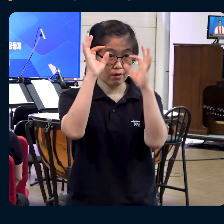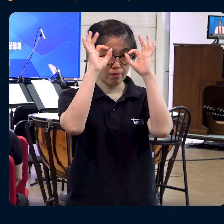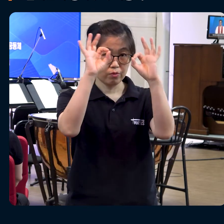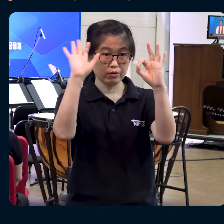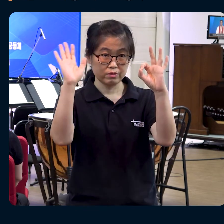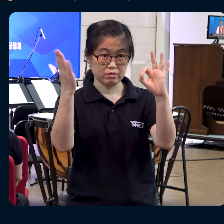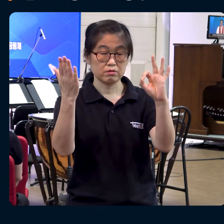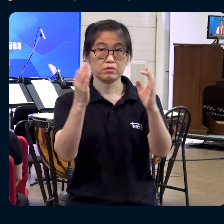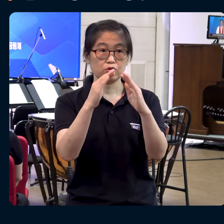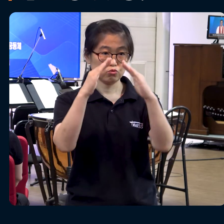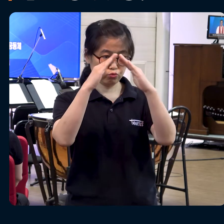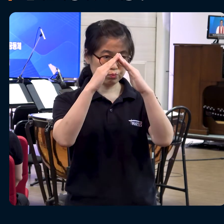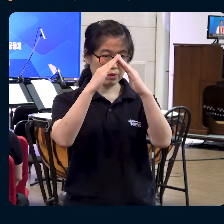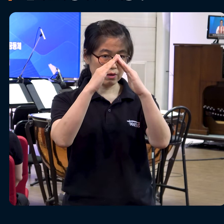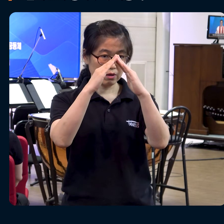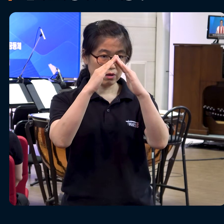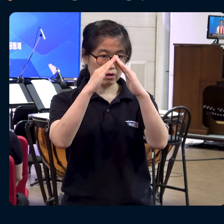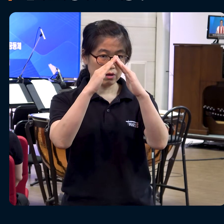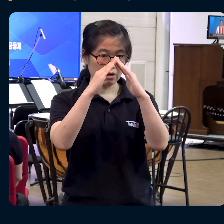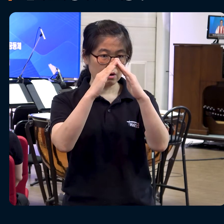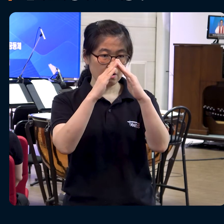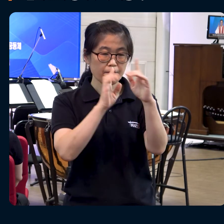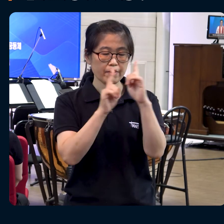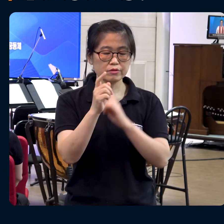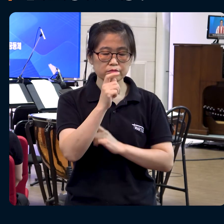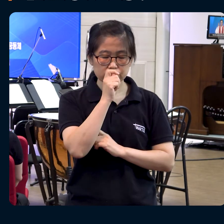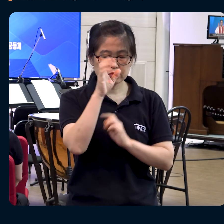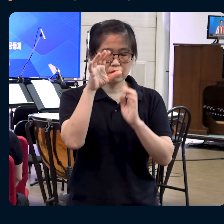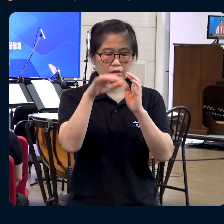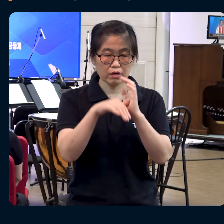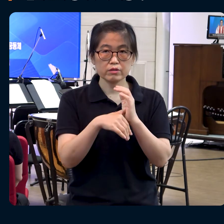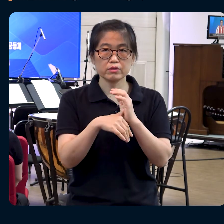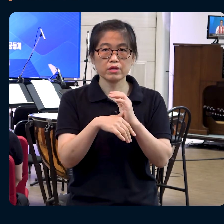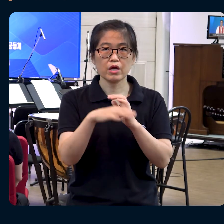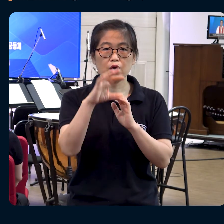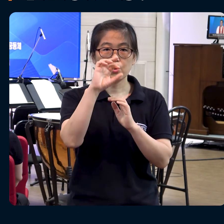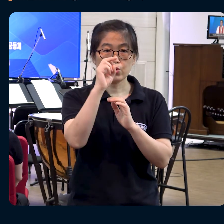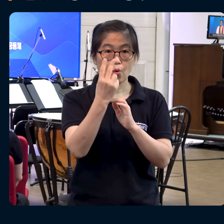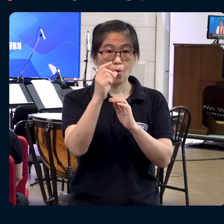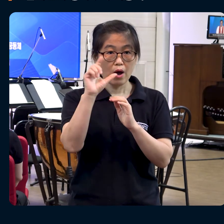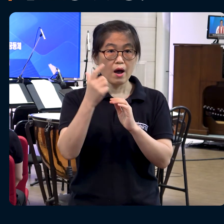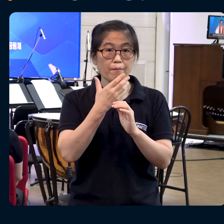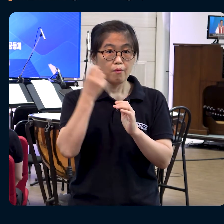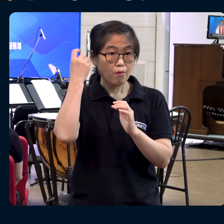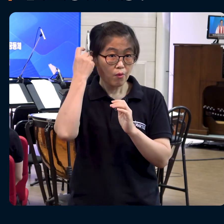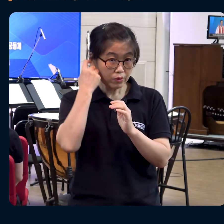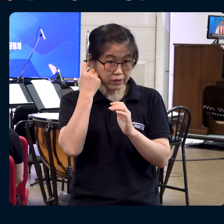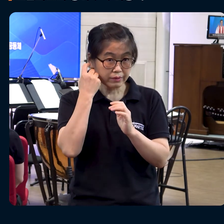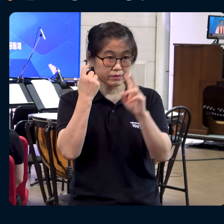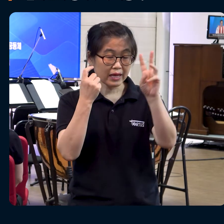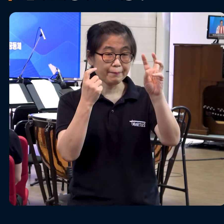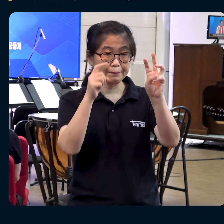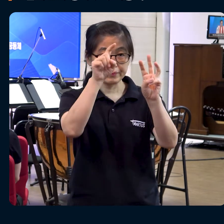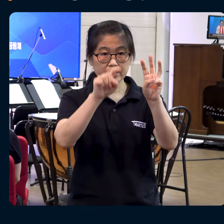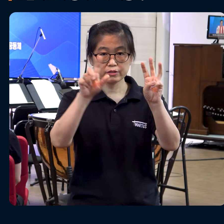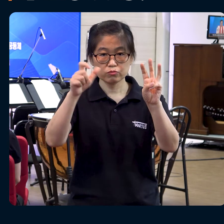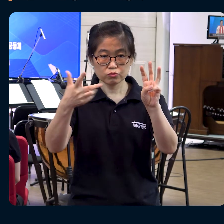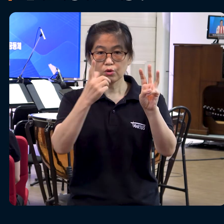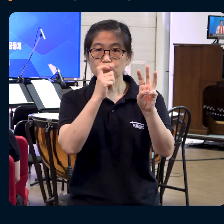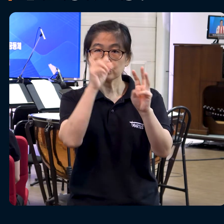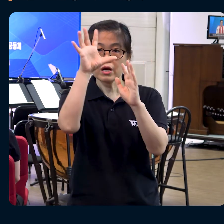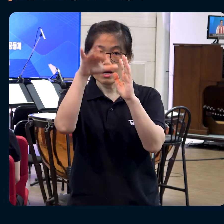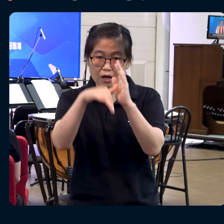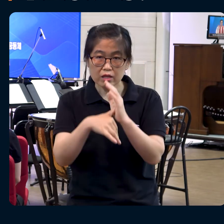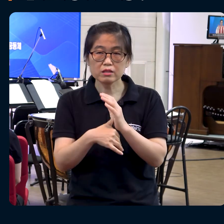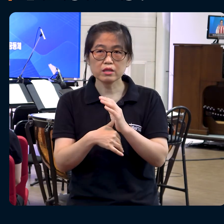그리고 그 환상은요, 그것이 끝이 아니라 집에서 말씀을 묵상하는데 요한복음 3장 16절 그